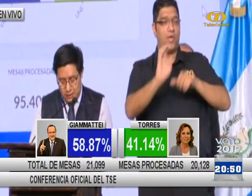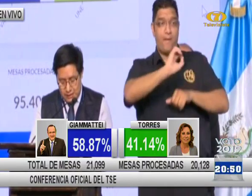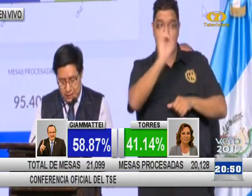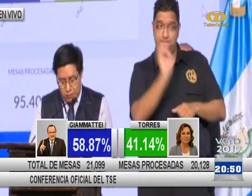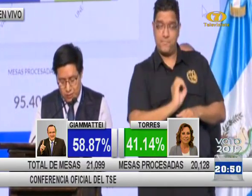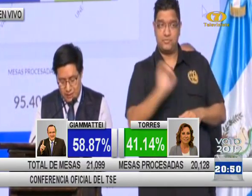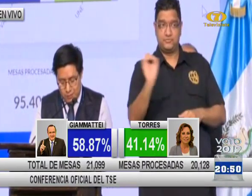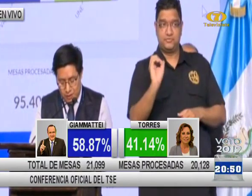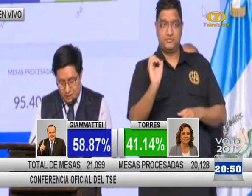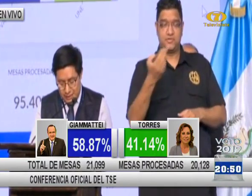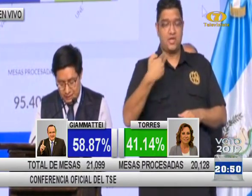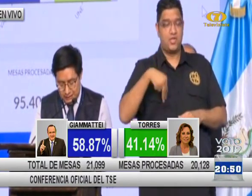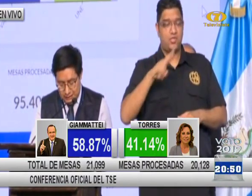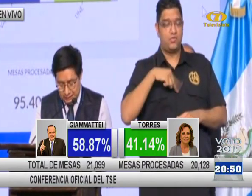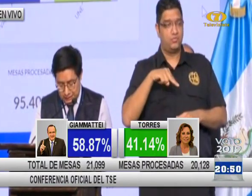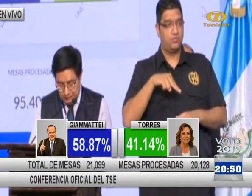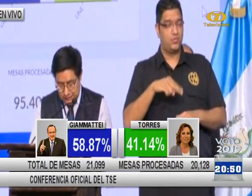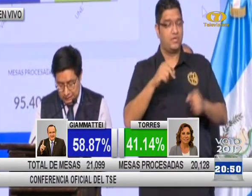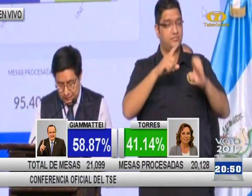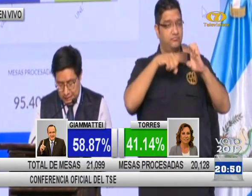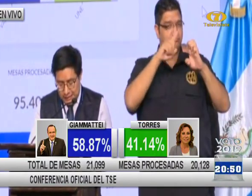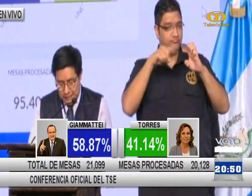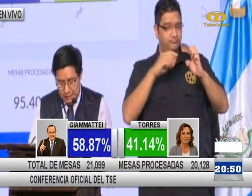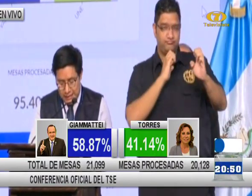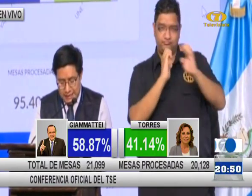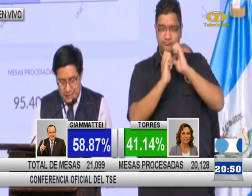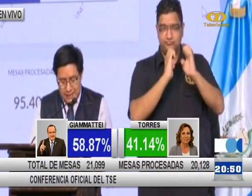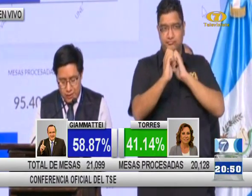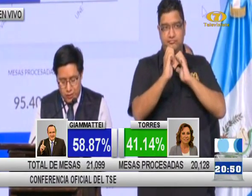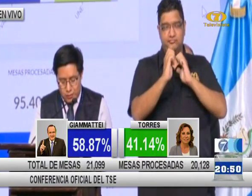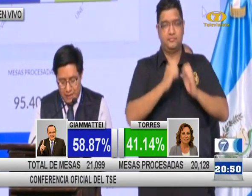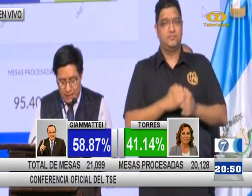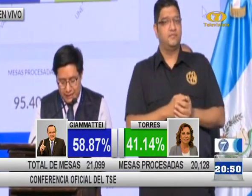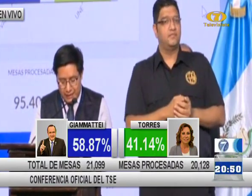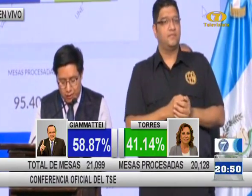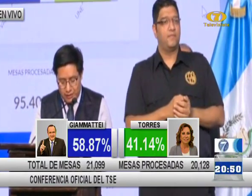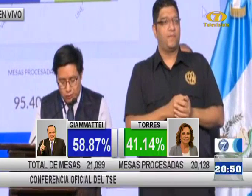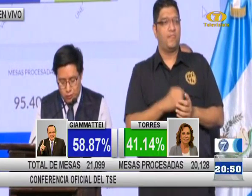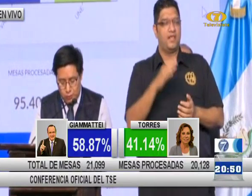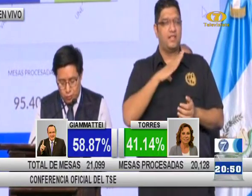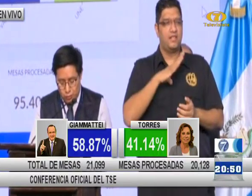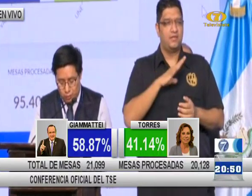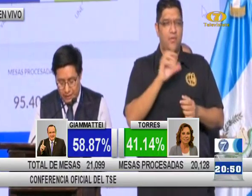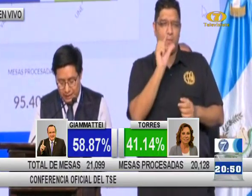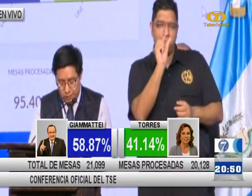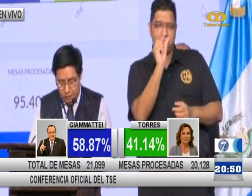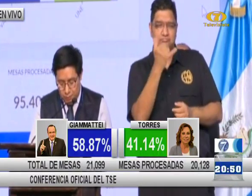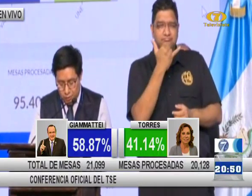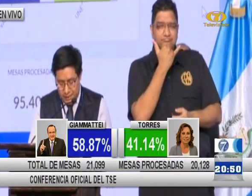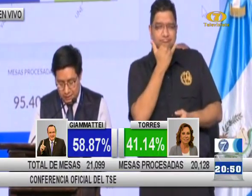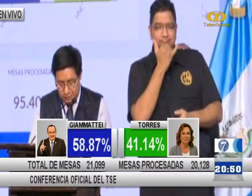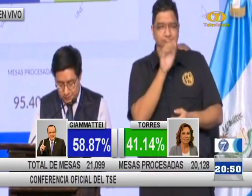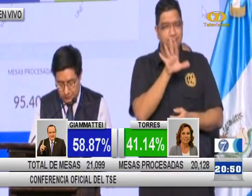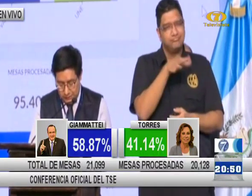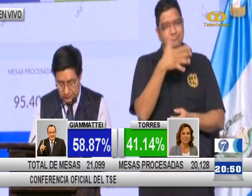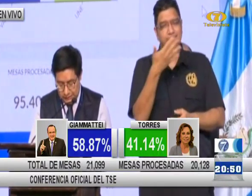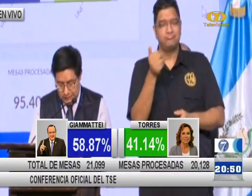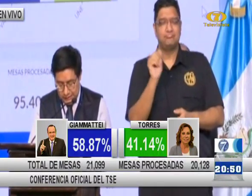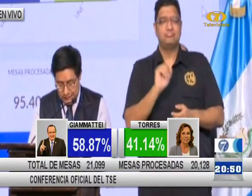59.17% según nuestra muestra y que está dentro de un margen de error del